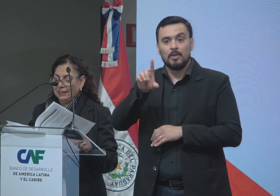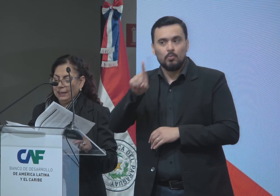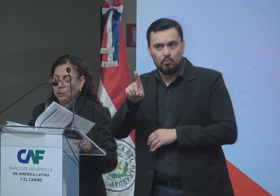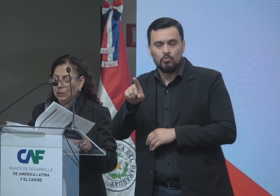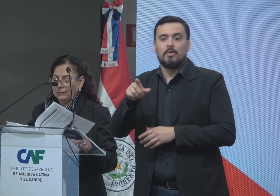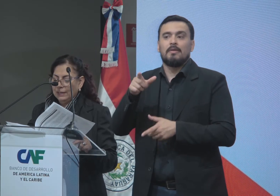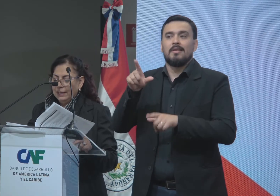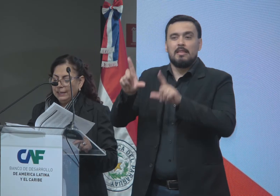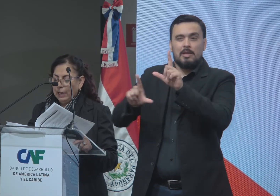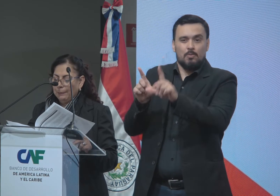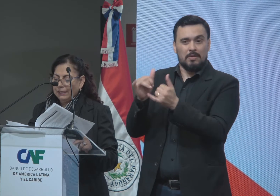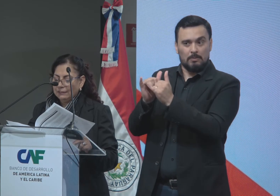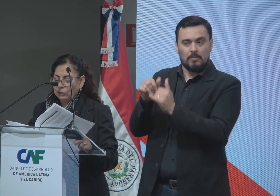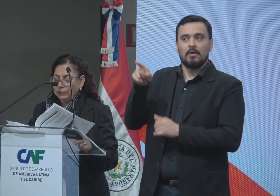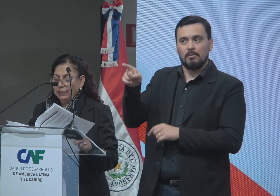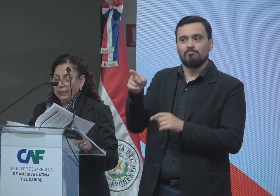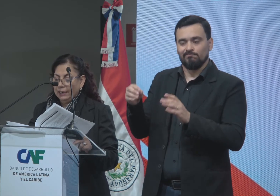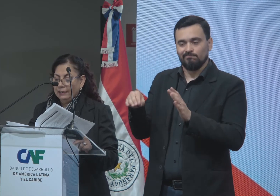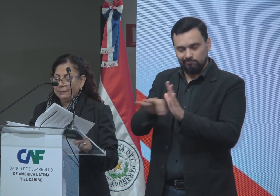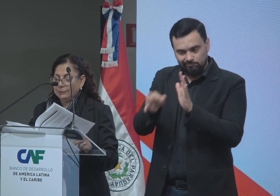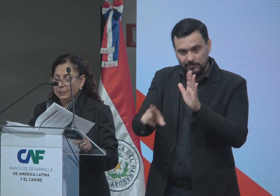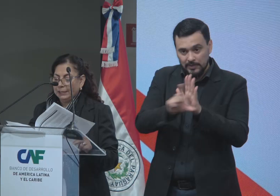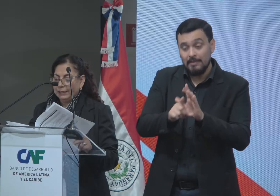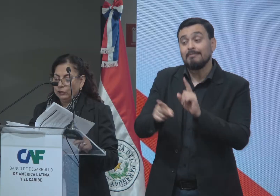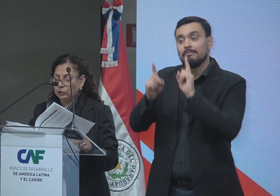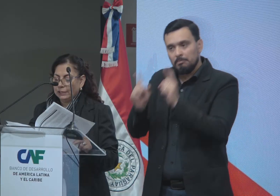4251/10 de lenguas y la aplicación de la Ley